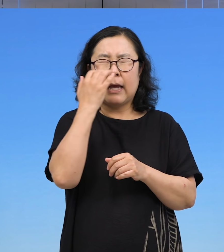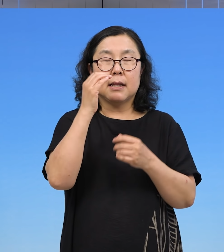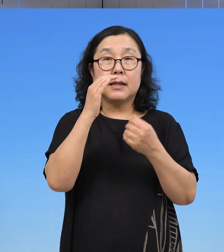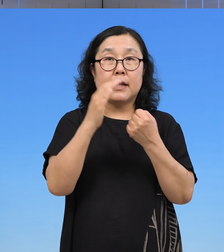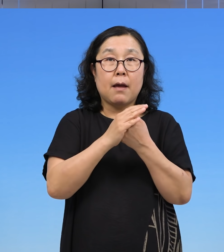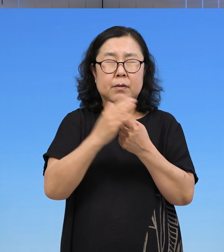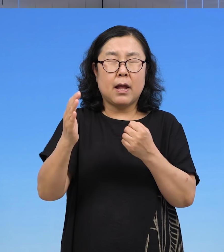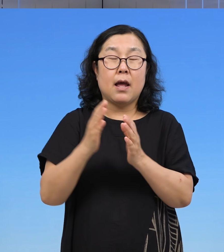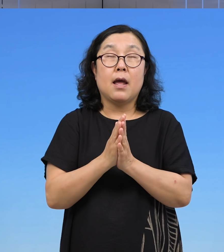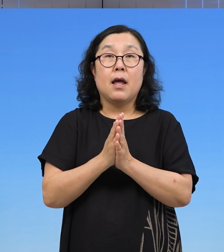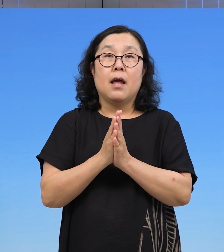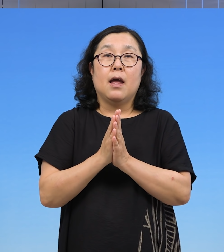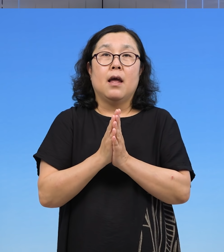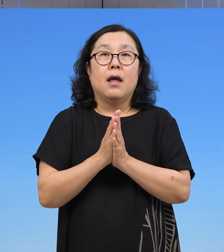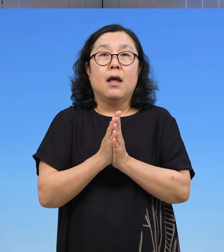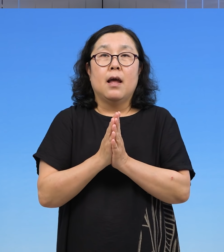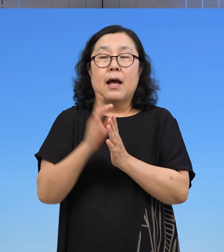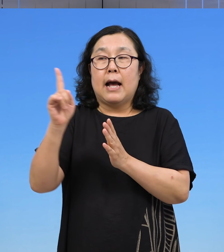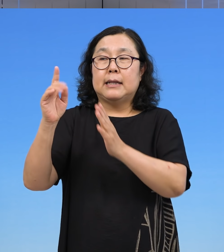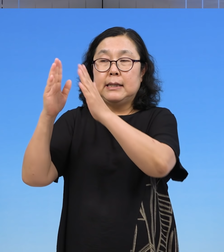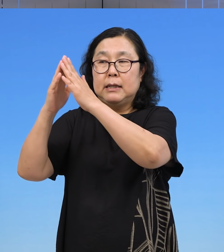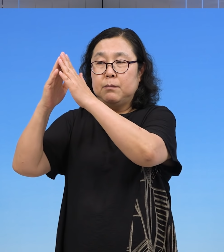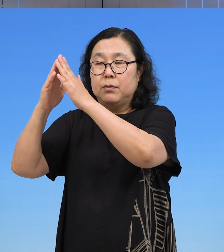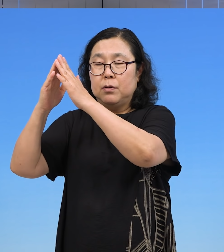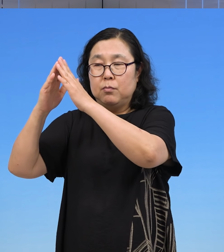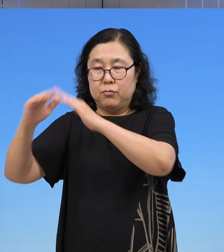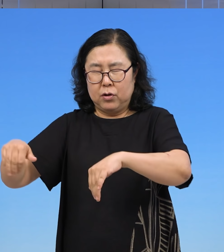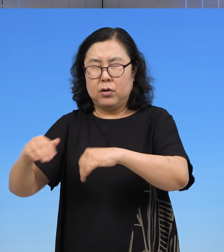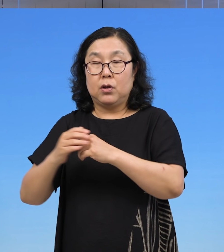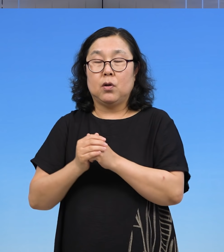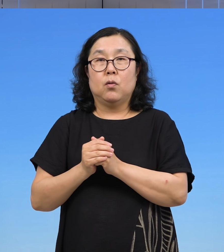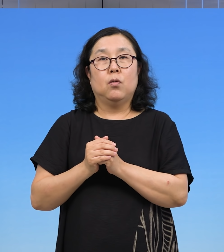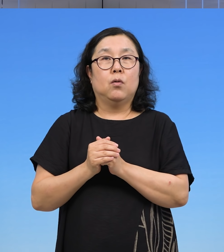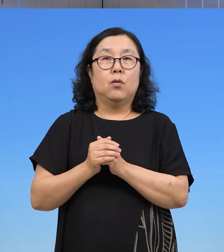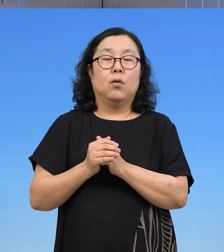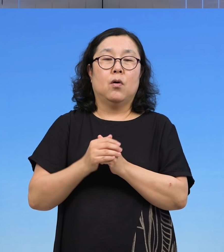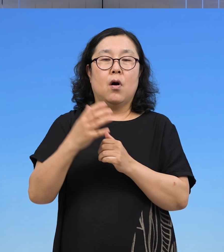그렇게 얻은 아내가 솔로몬의 엄마입니다